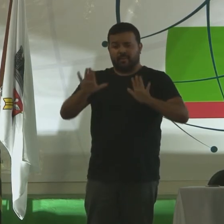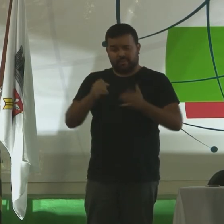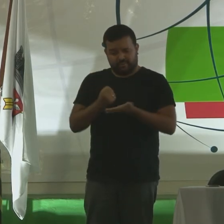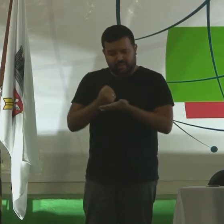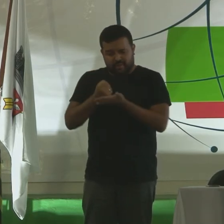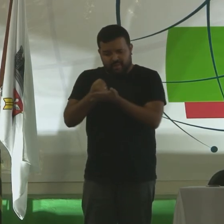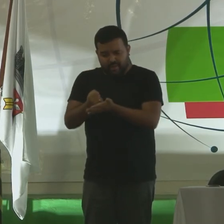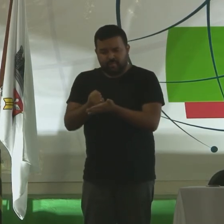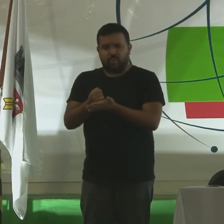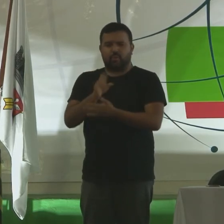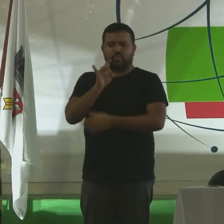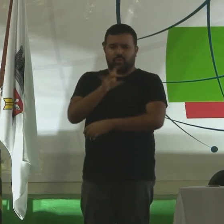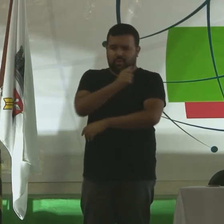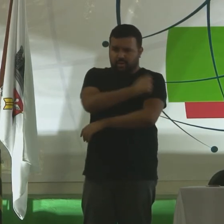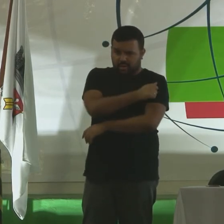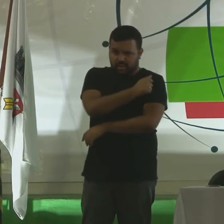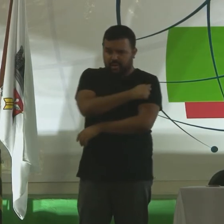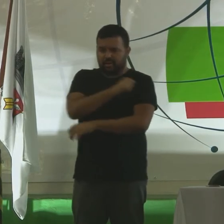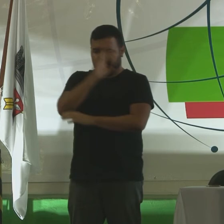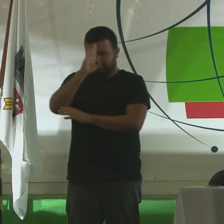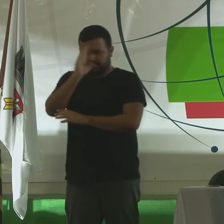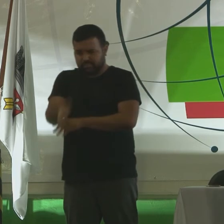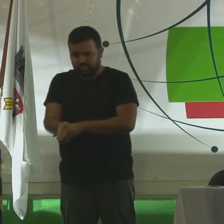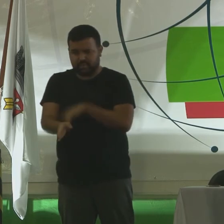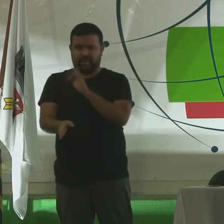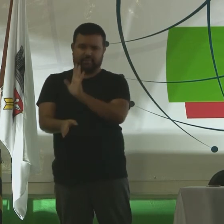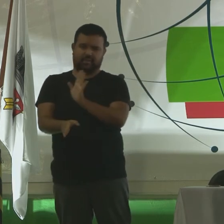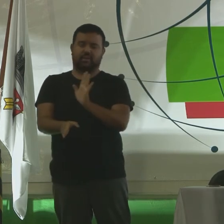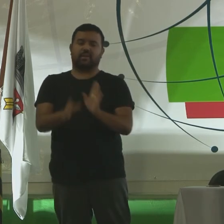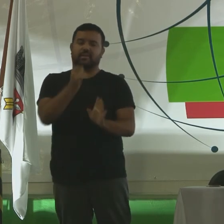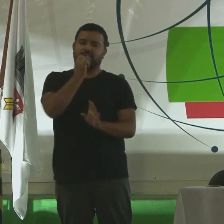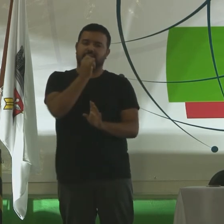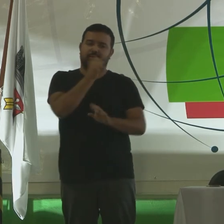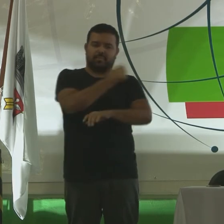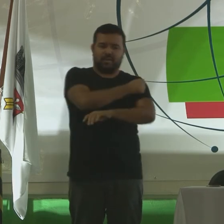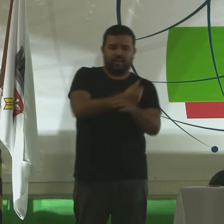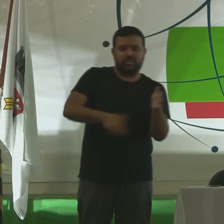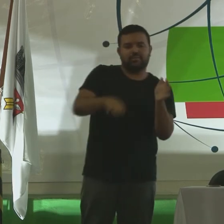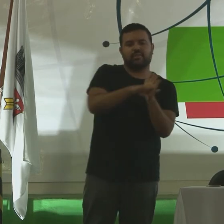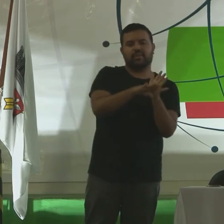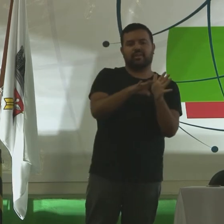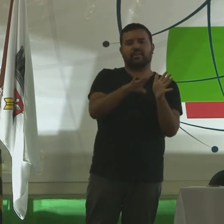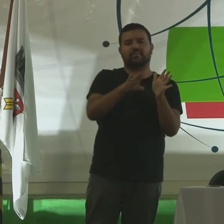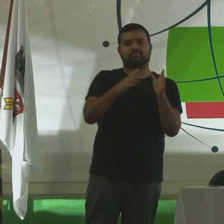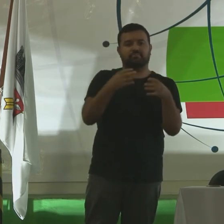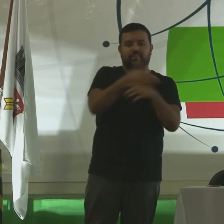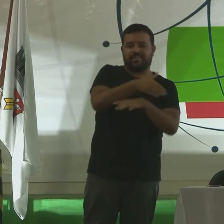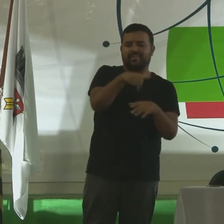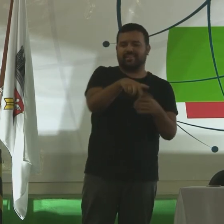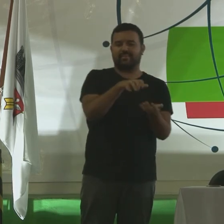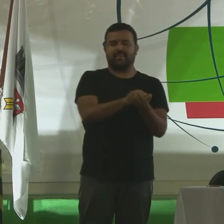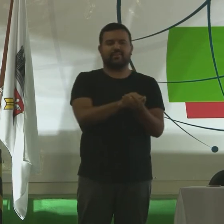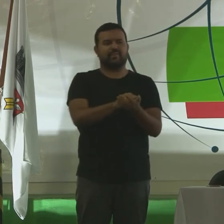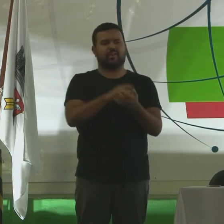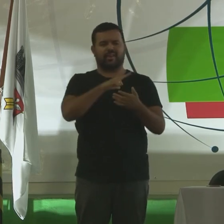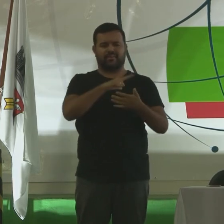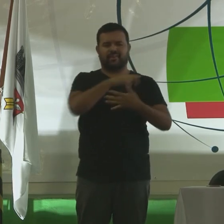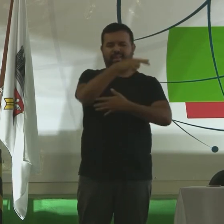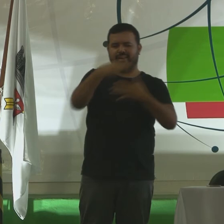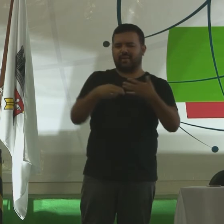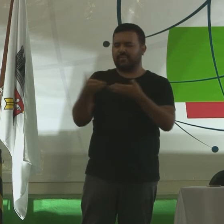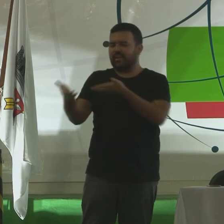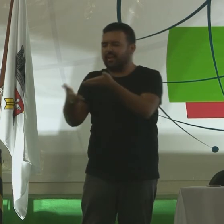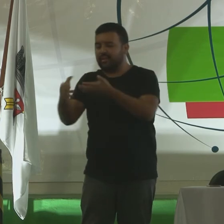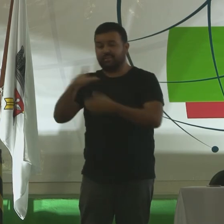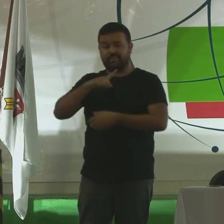só ao aluno, diretamente ao aluno? O aluno agora, ele chega, o aluno com deficiência chega no instituto, ele vai ser atendido pelo NAP, lá ele vai